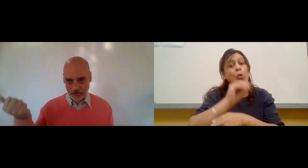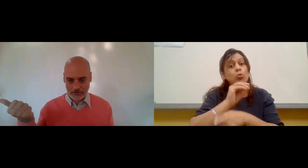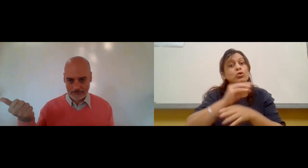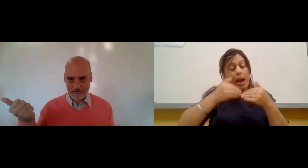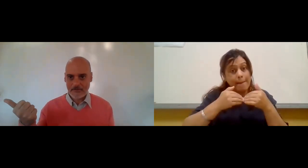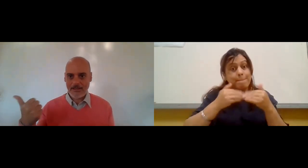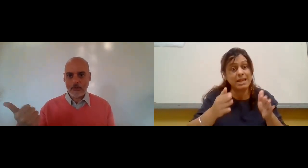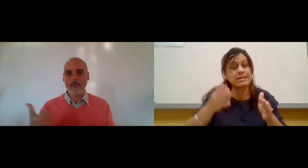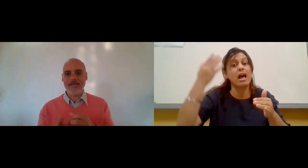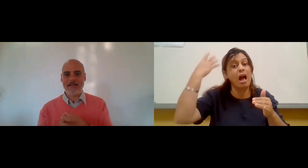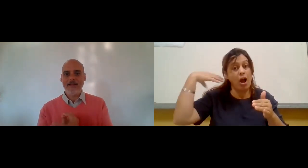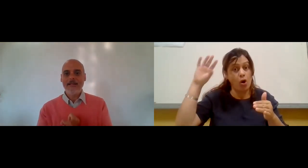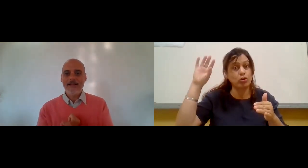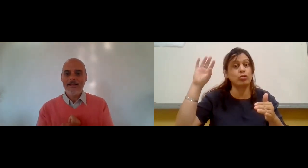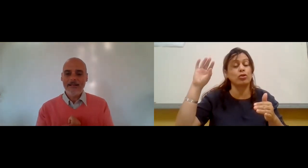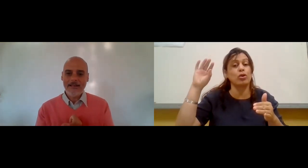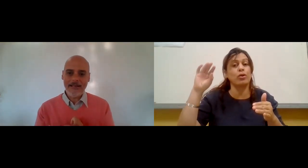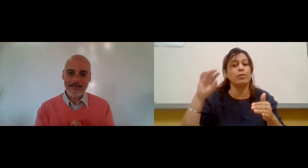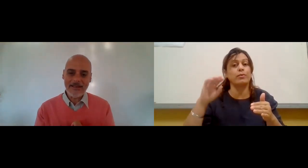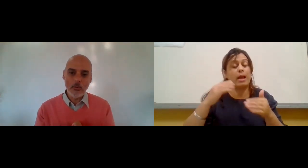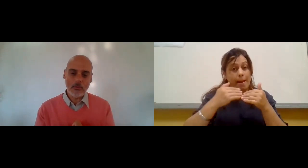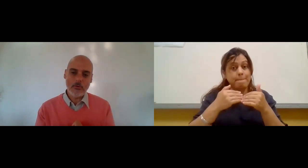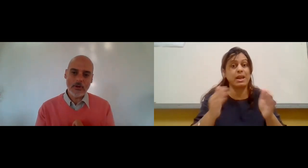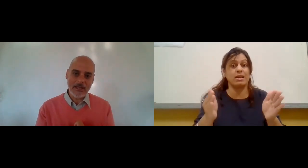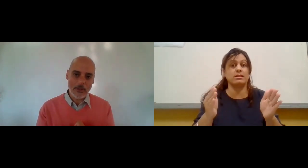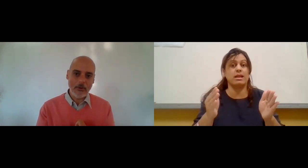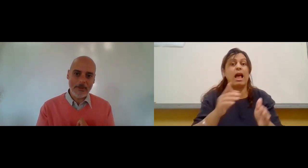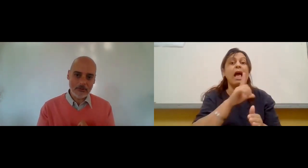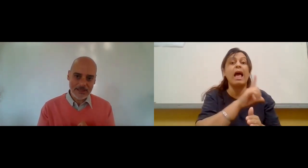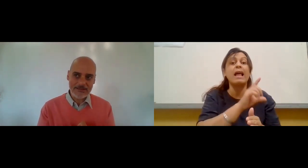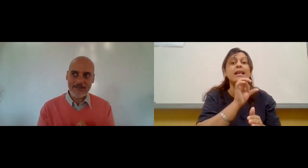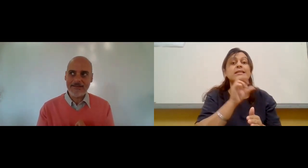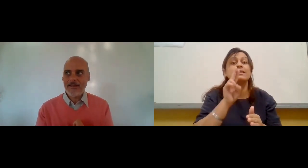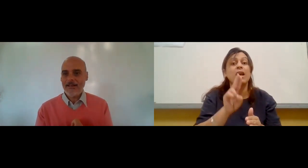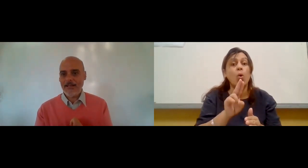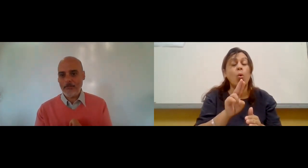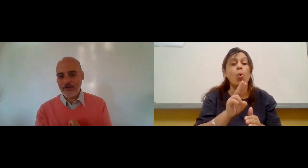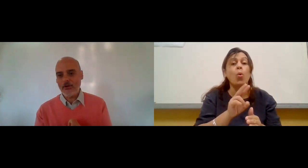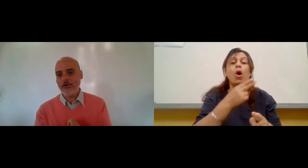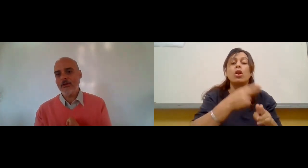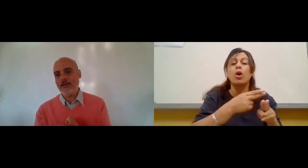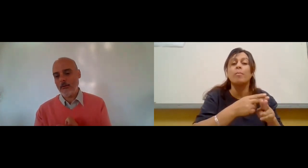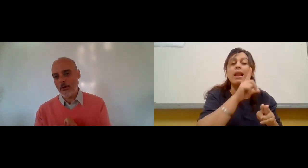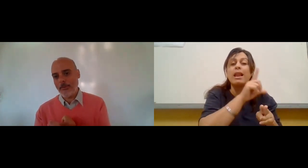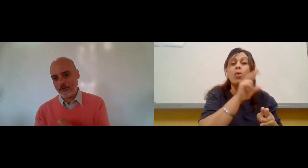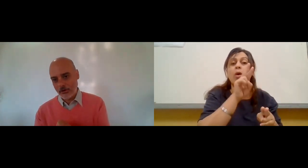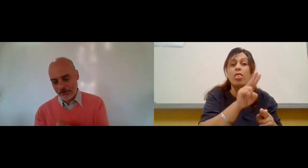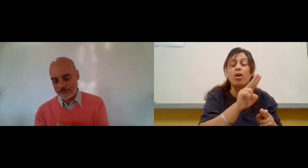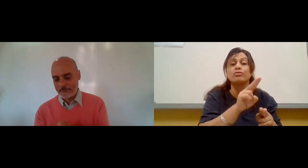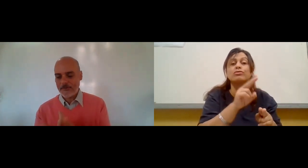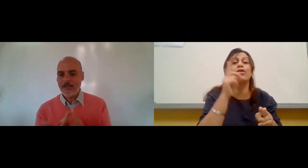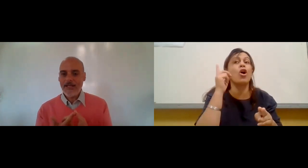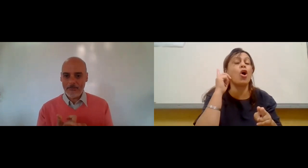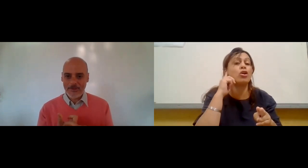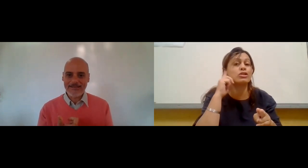en agosto. En agosto empieza LSU, lengua 2 para oyentes, español, lengua 2 para